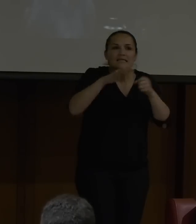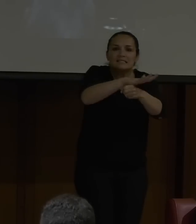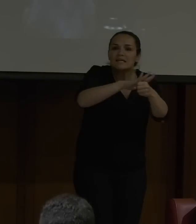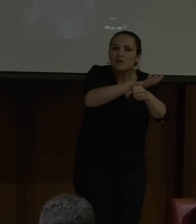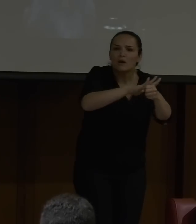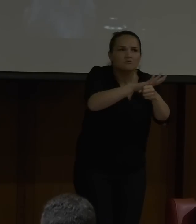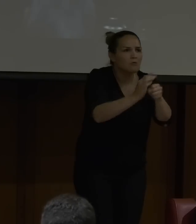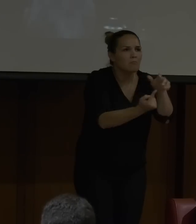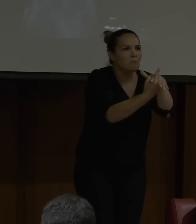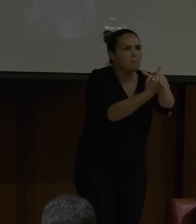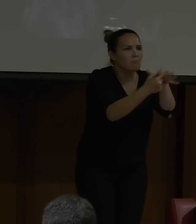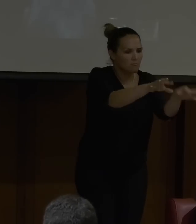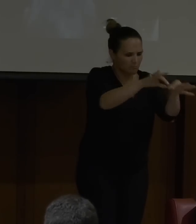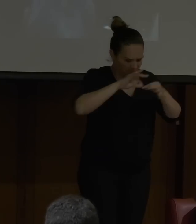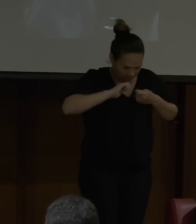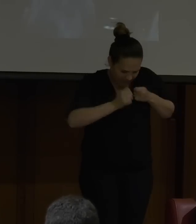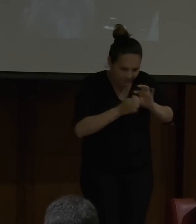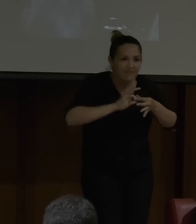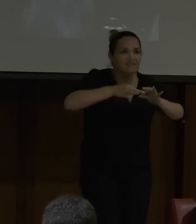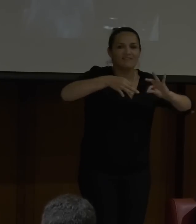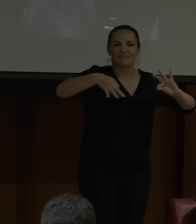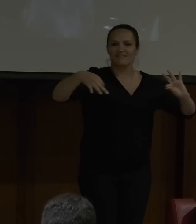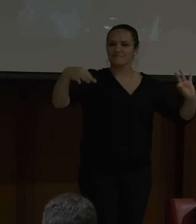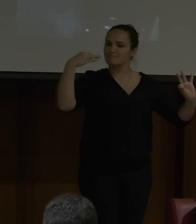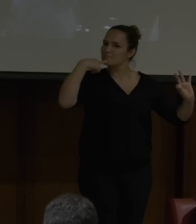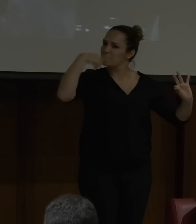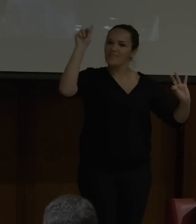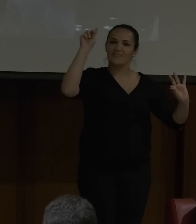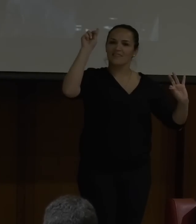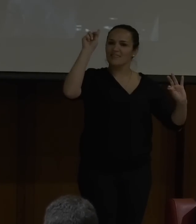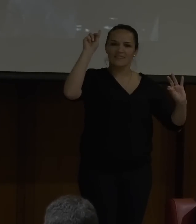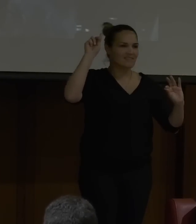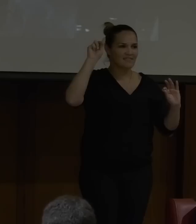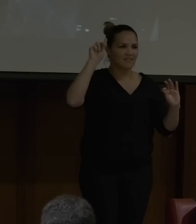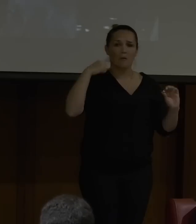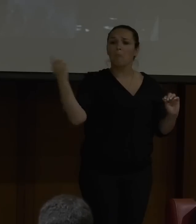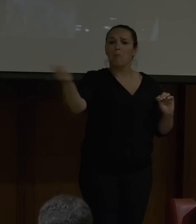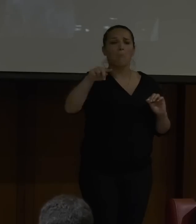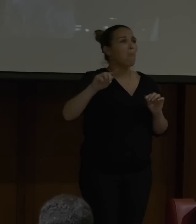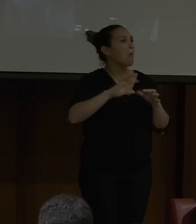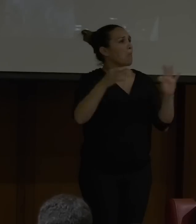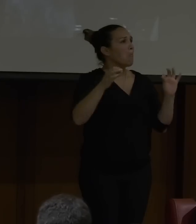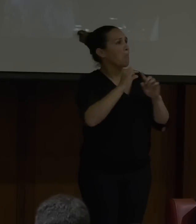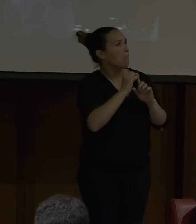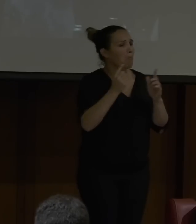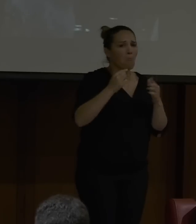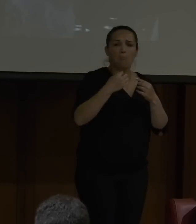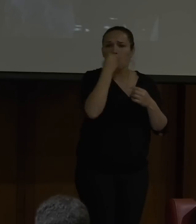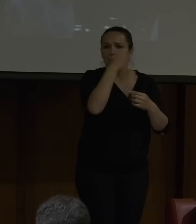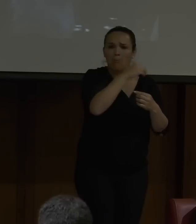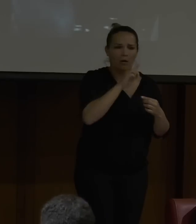manera distinta, como lo hizo desde su primer verso, de manera distinta a lo que era la cotidianidad. Yo